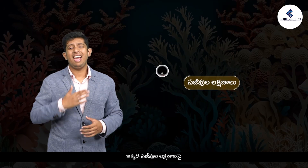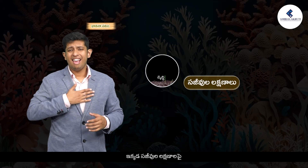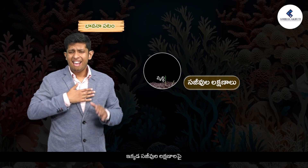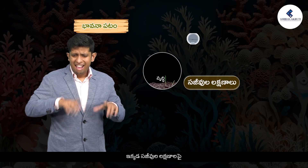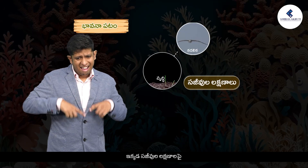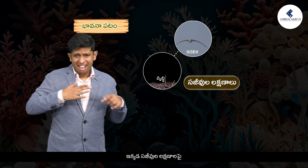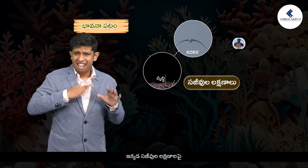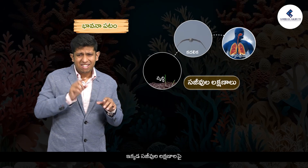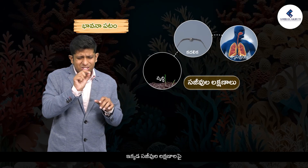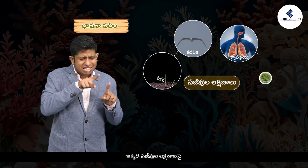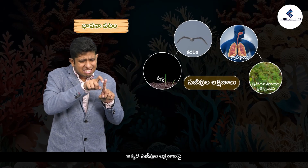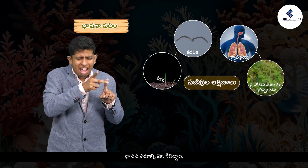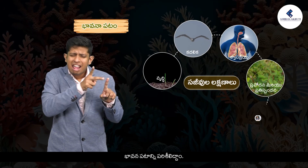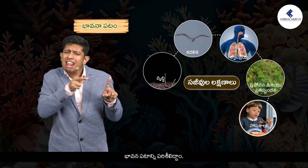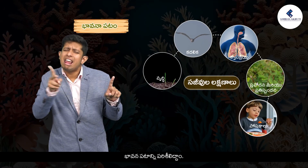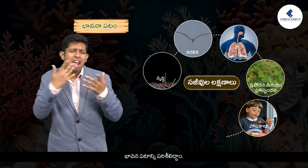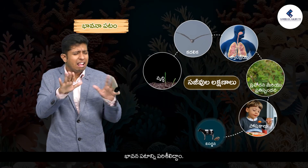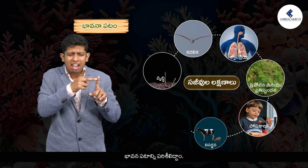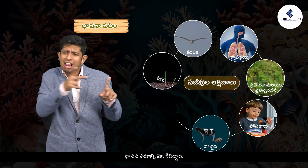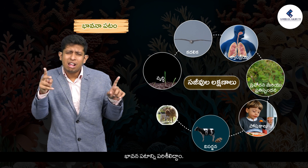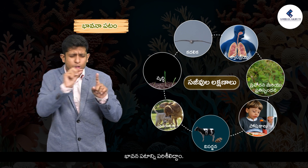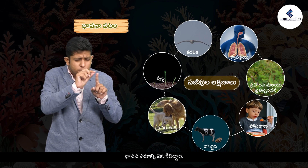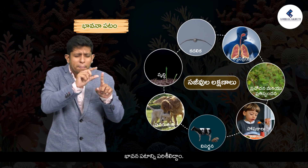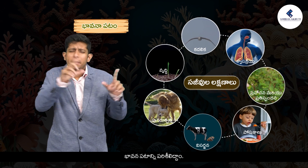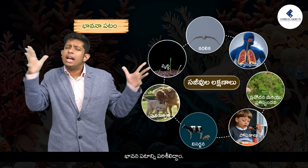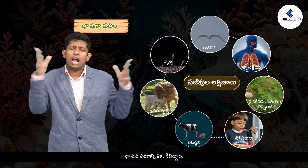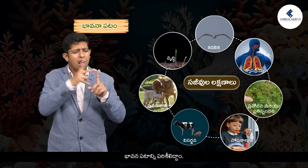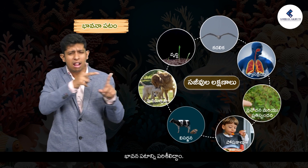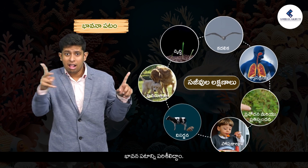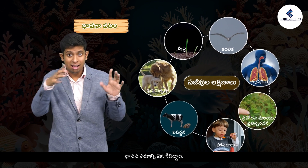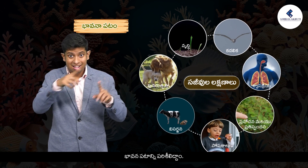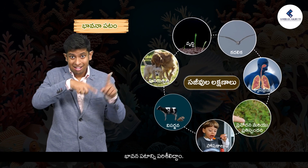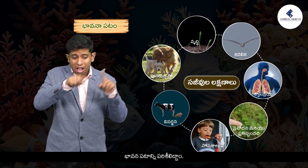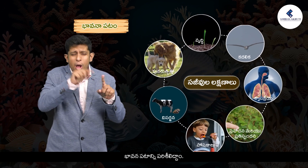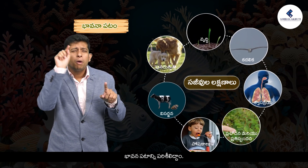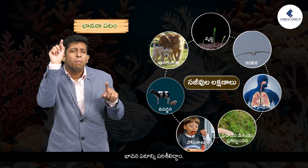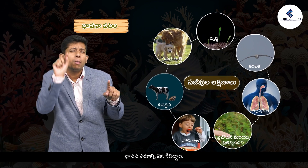ఇక్కడ సజీవుల లక్షణాలపై భావనా పటాన్ని పరిశీలిద్దాం.